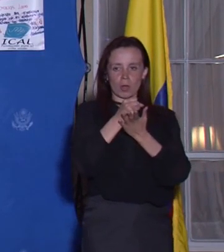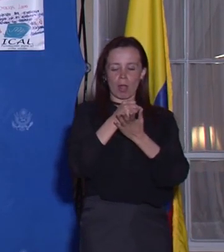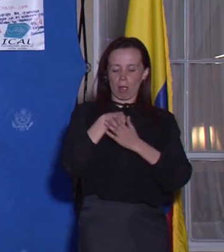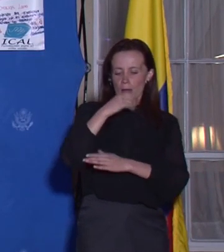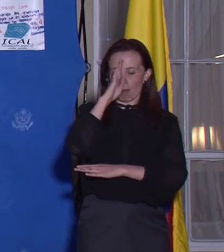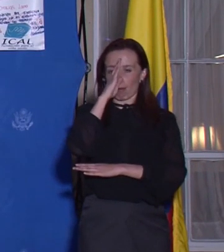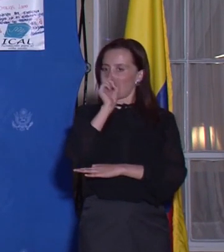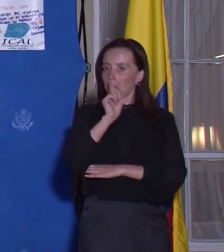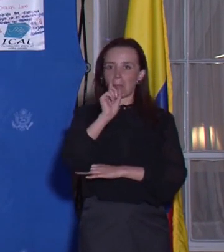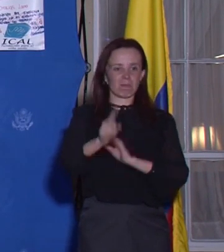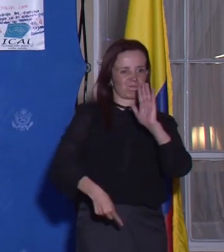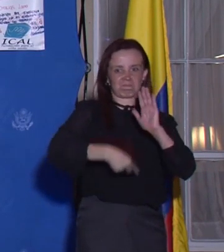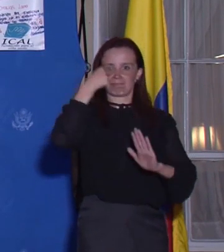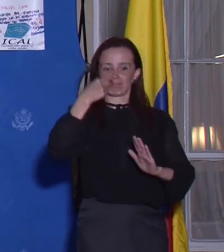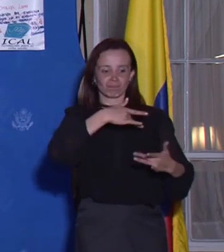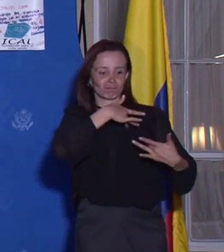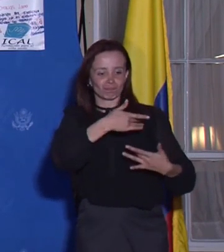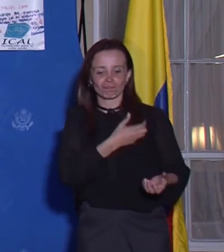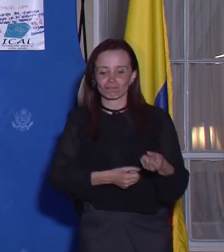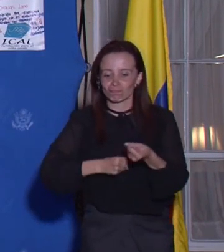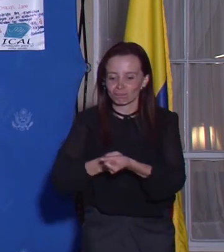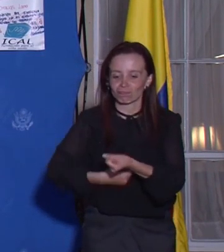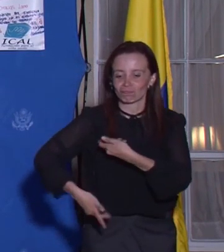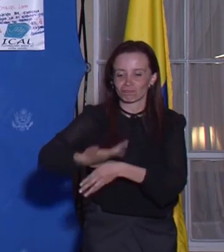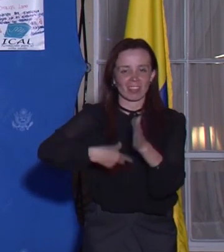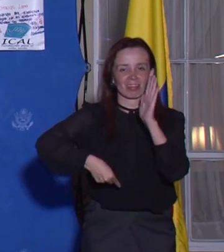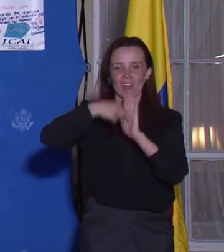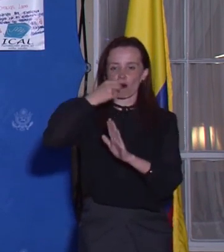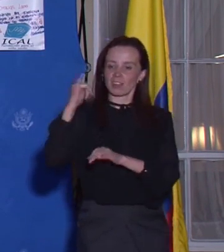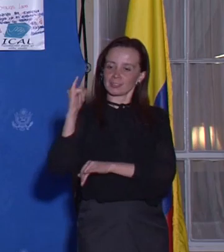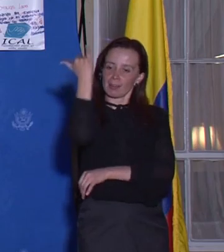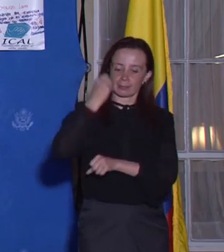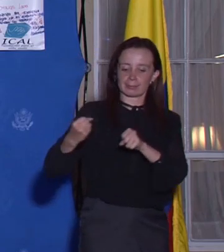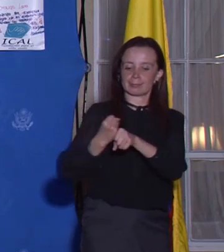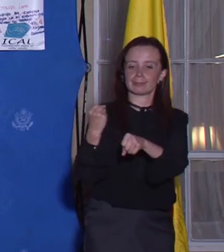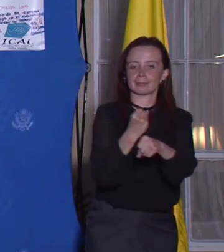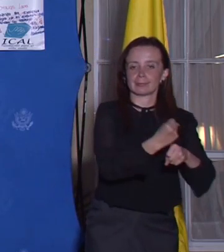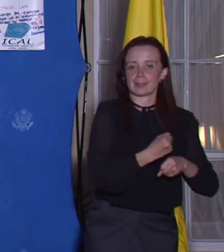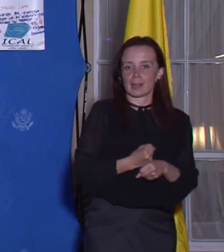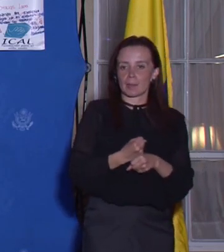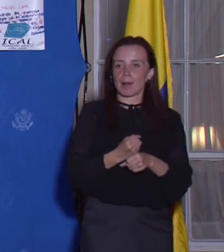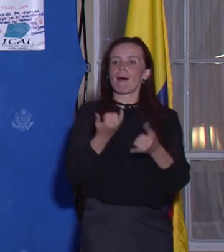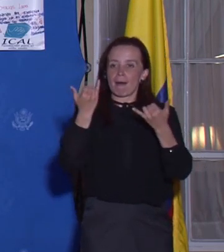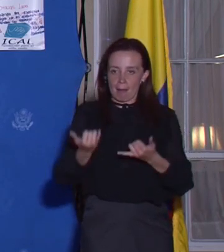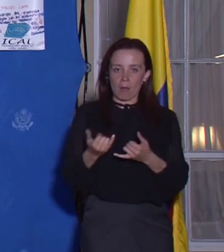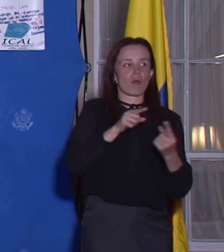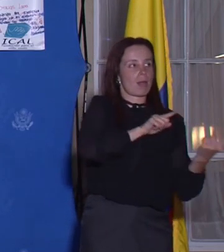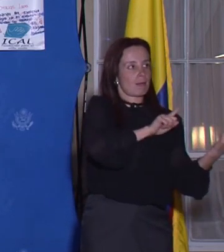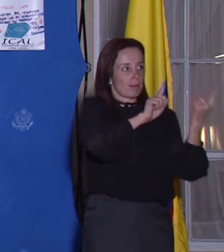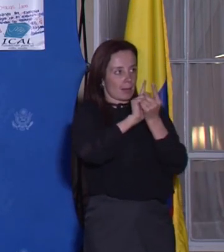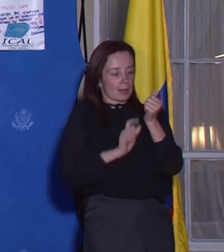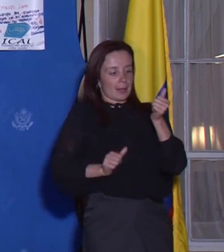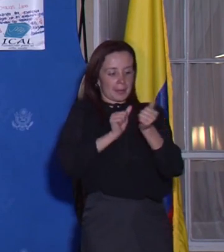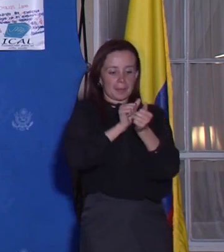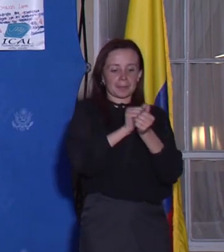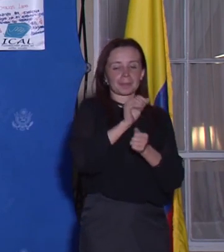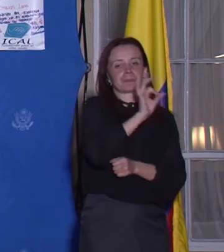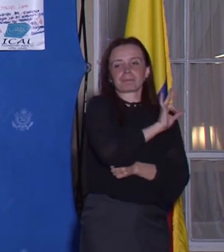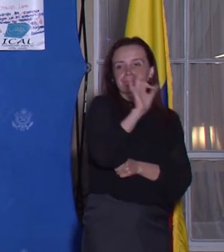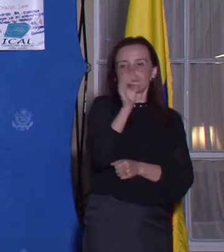dudarlo dijo, esta es una causa grandiosa, vamos a trabajar inmediatamente, y desde ese entonces ha estado con nosotros, y no ha